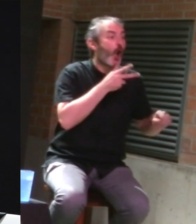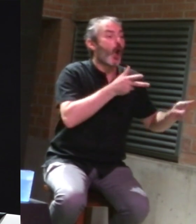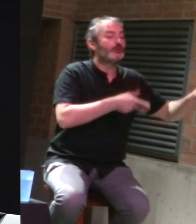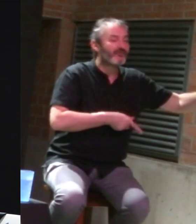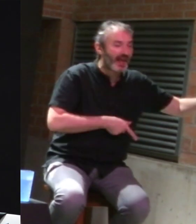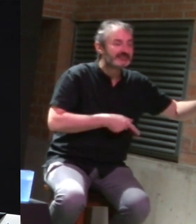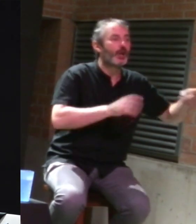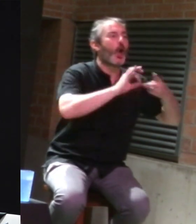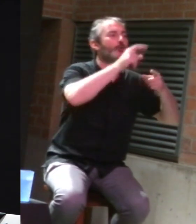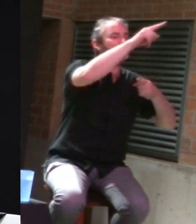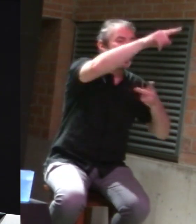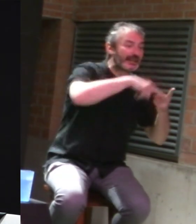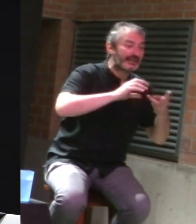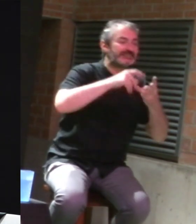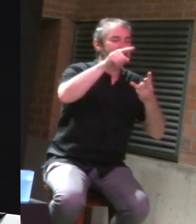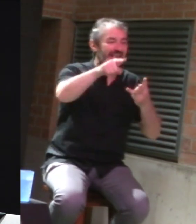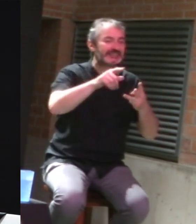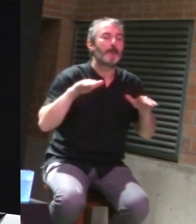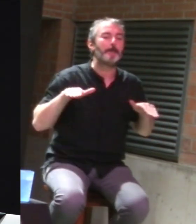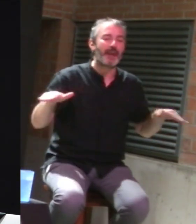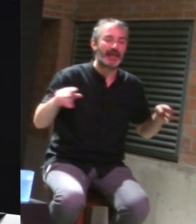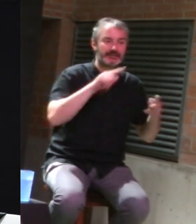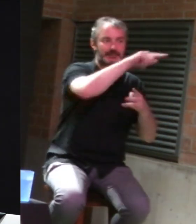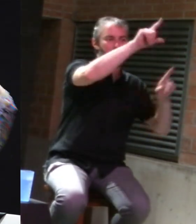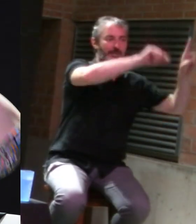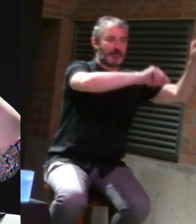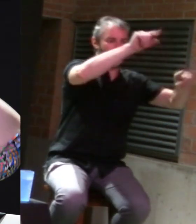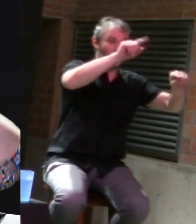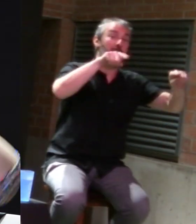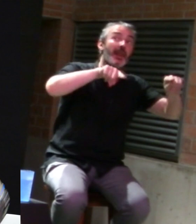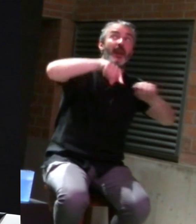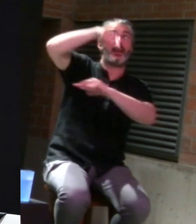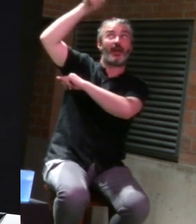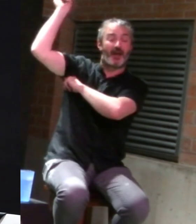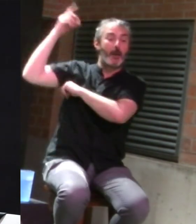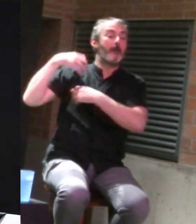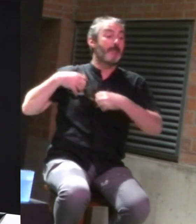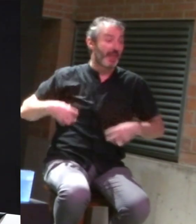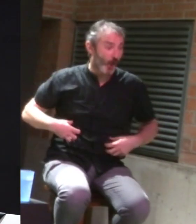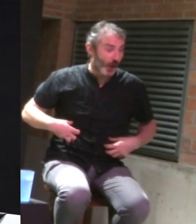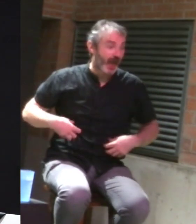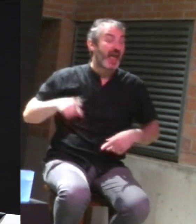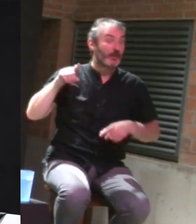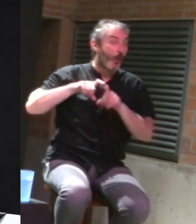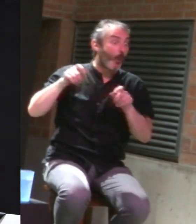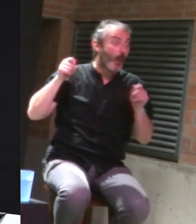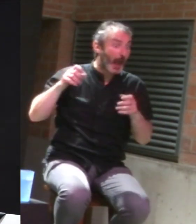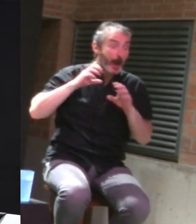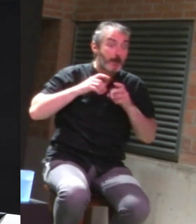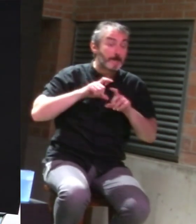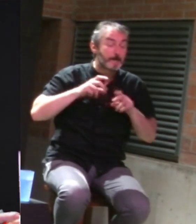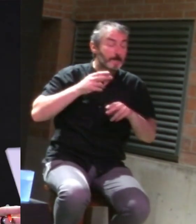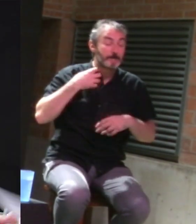Hostafrancs, Hospitalet, Prat de Llobregat, però també a l'altra banda de Barcelona o a Badalona, on la vaga també serà molt